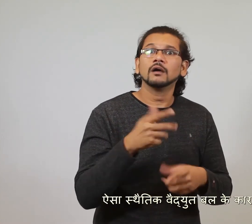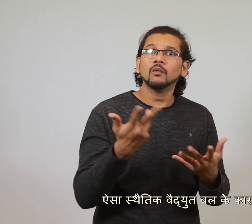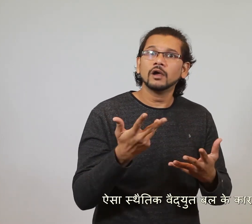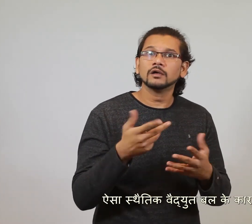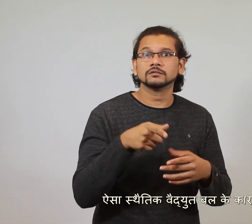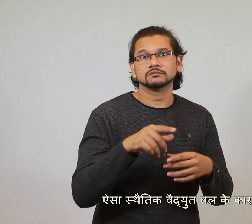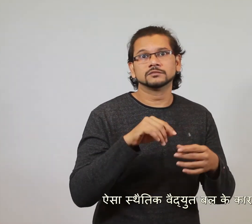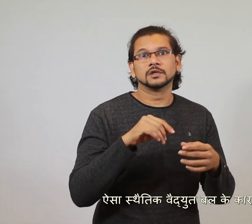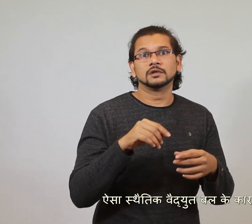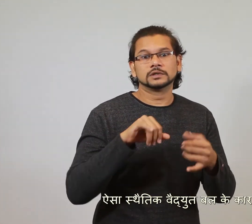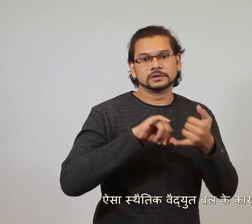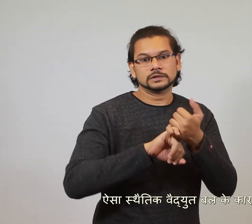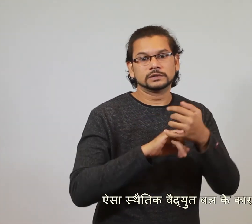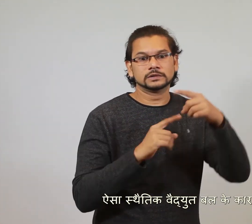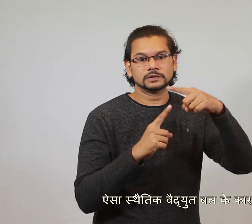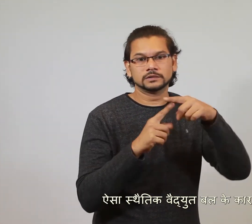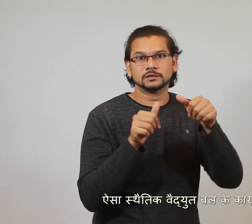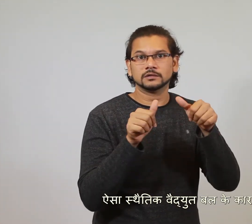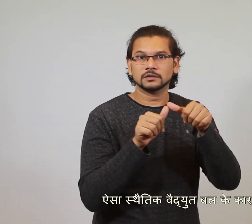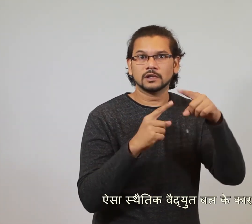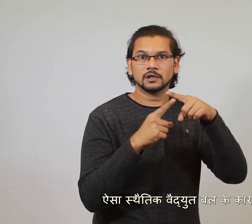ऐसा स्थेतिक विद्युद बल के कारण होता है